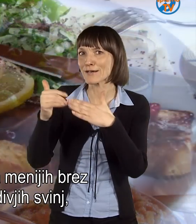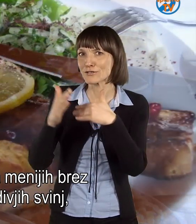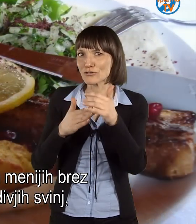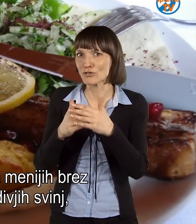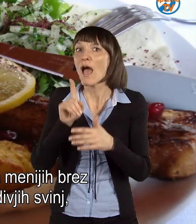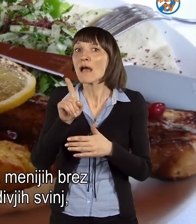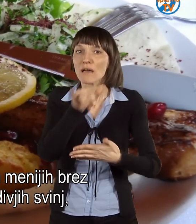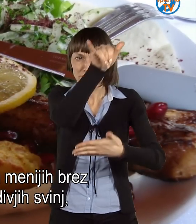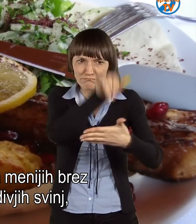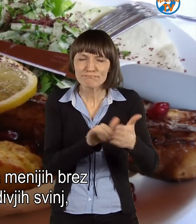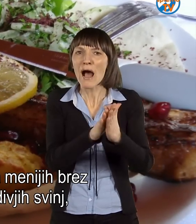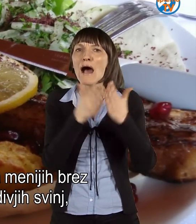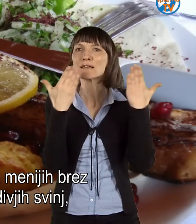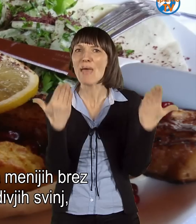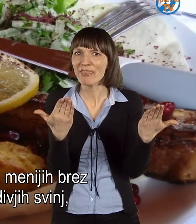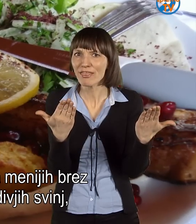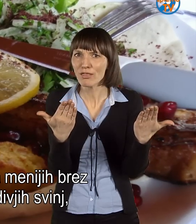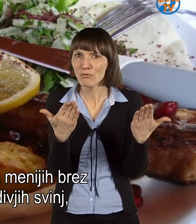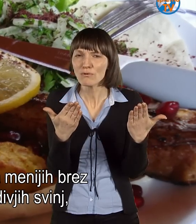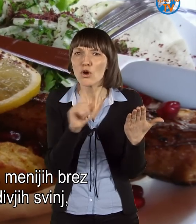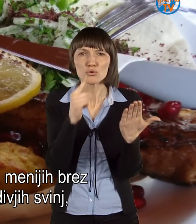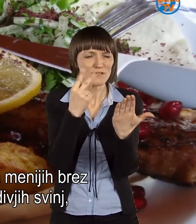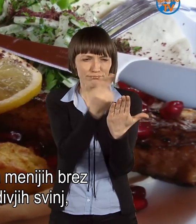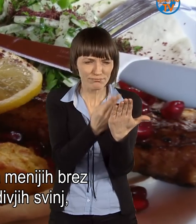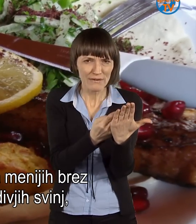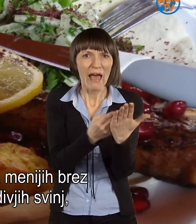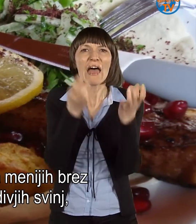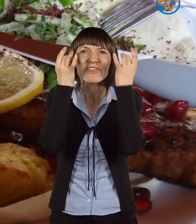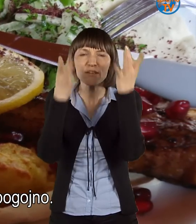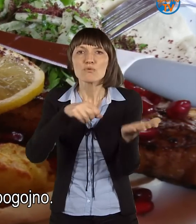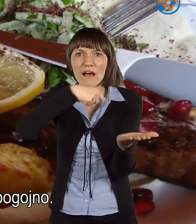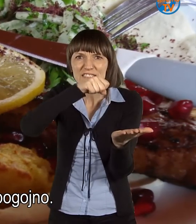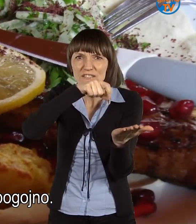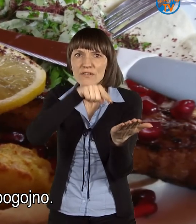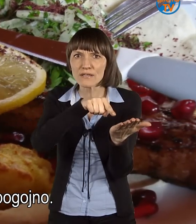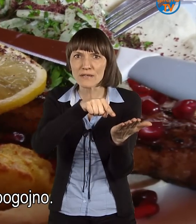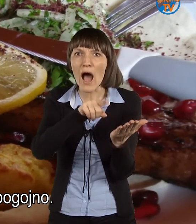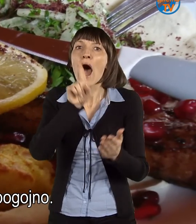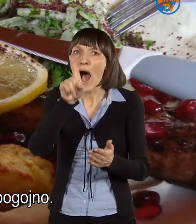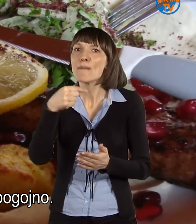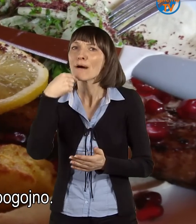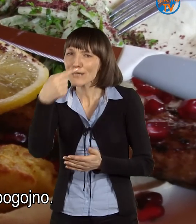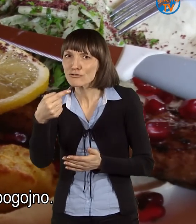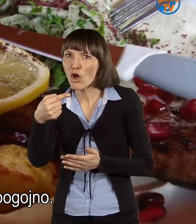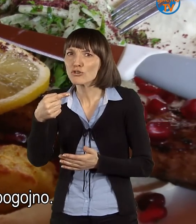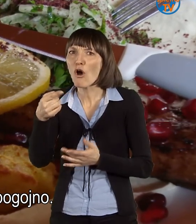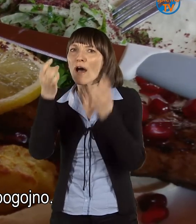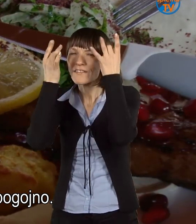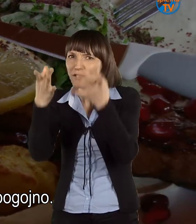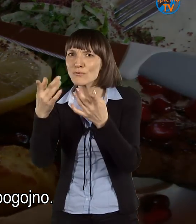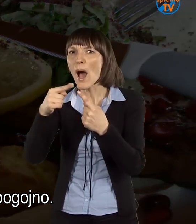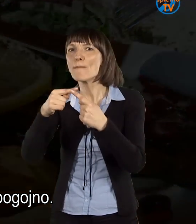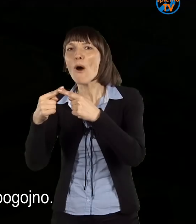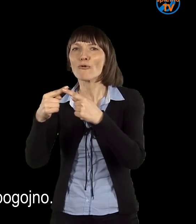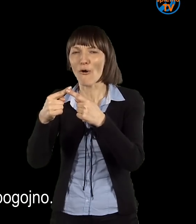se na menijih brez težav znajde tudi meso divjih svin, ki pa so divje le pogojno.